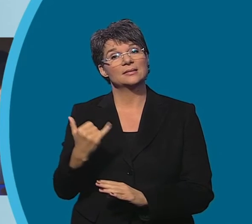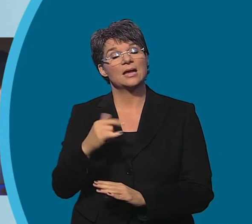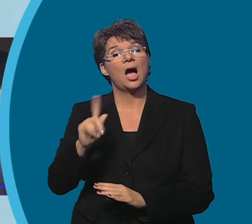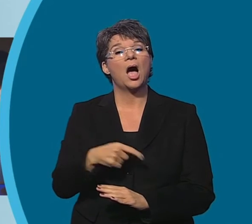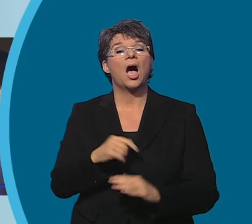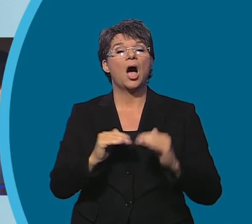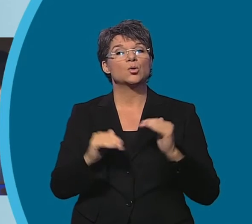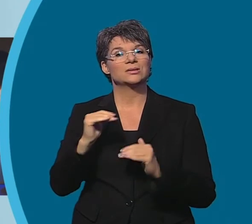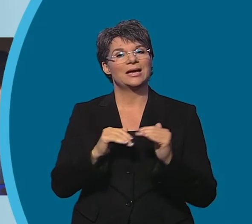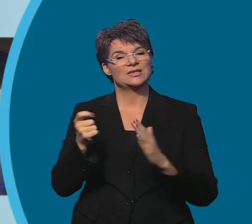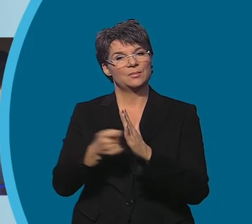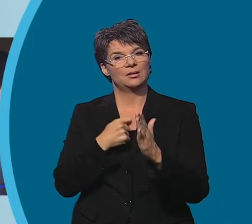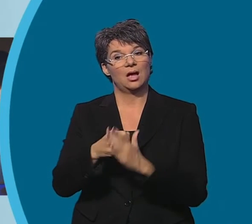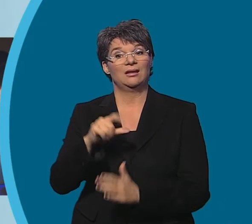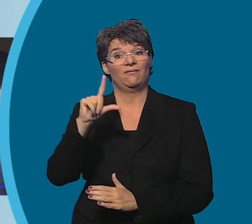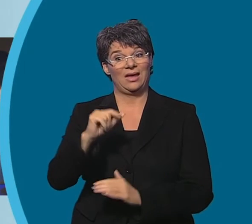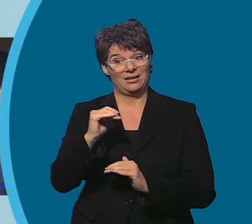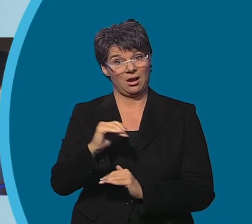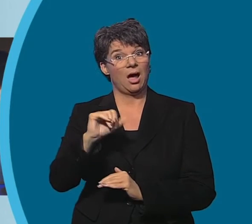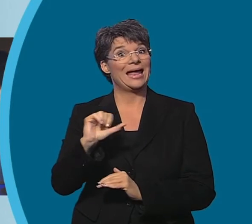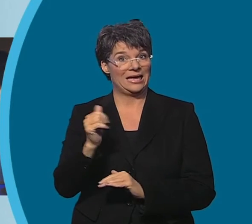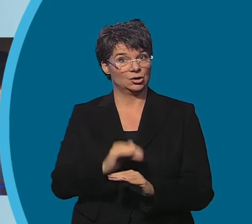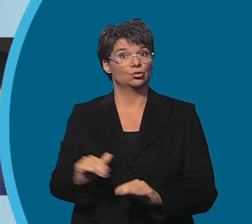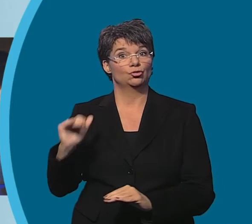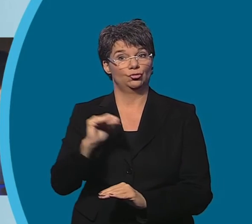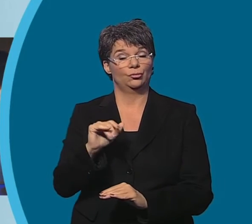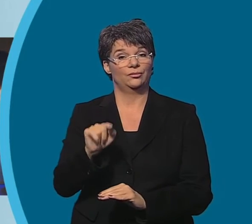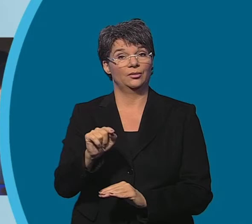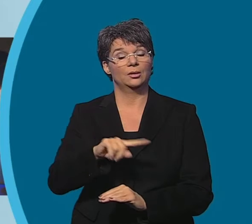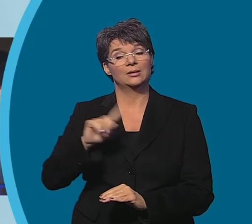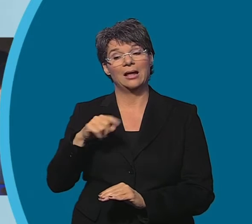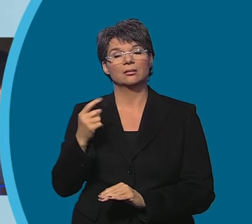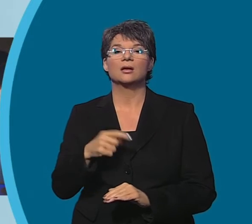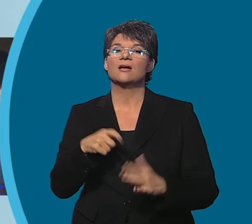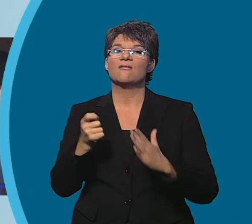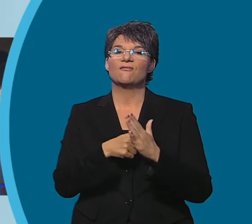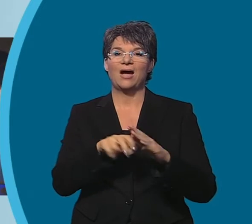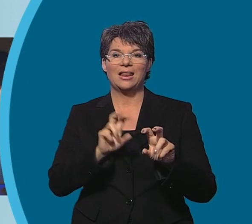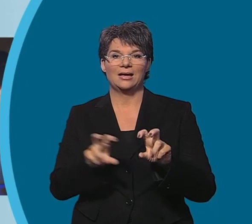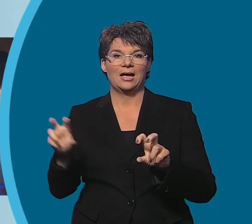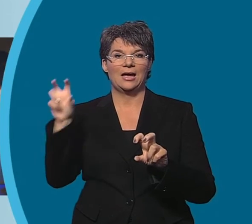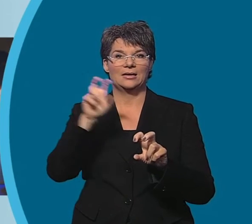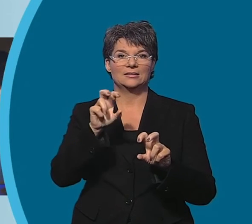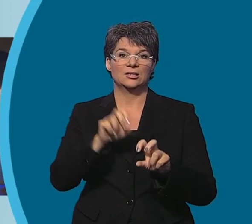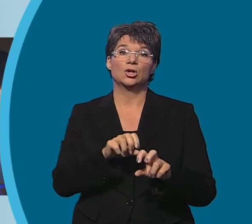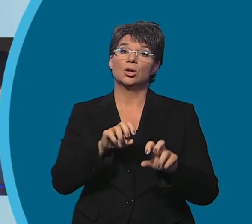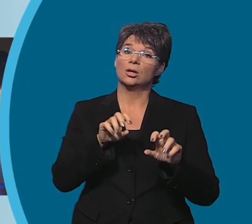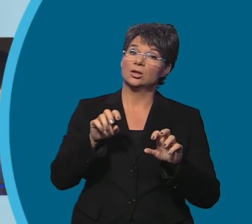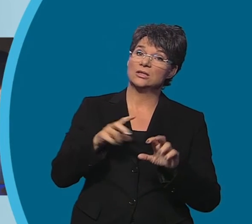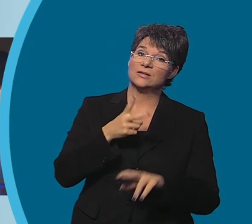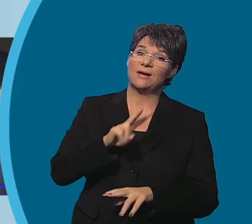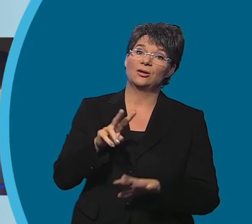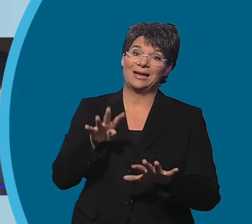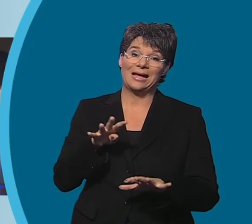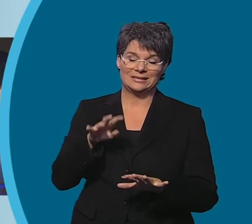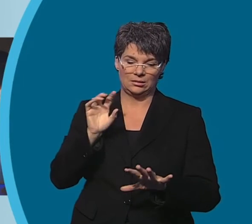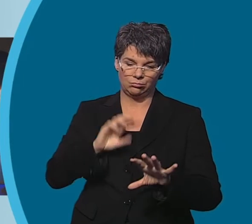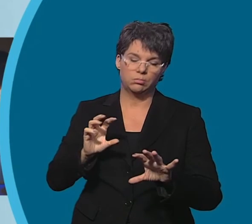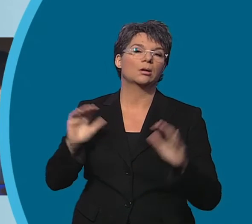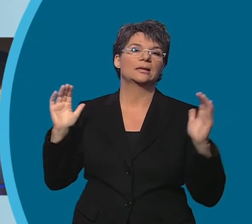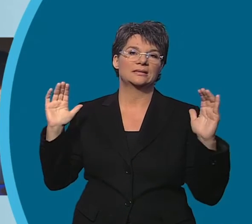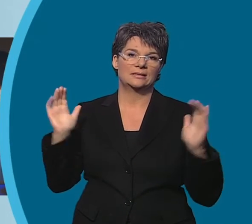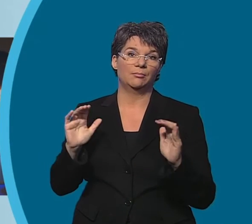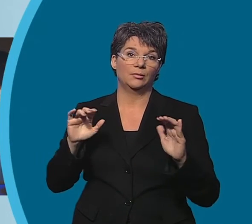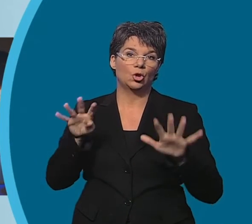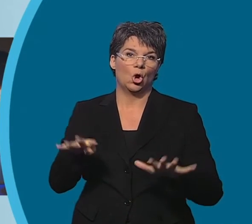Ausgleichsmandate geben. Danach soll die Zahl der Wahlkreise um 19 auf 280 verringert werden. FDP, Linkspartei und